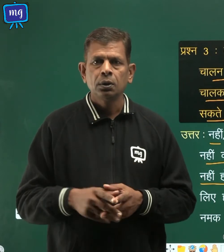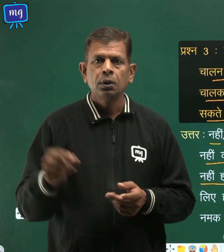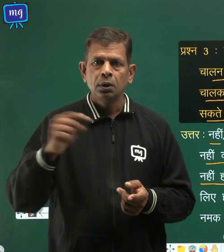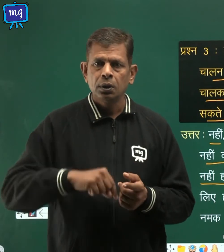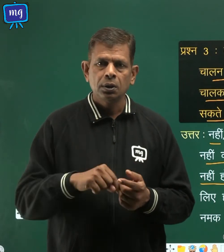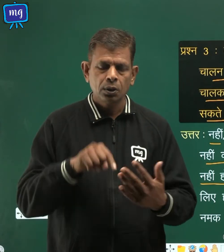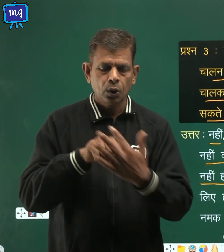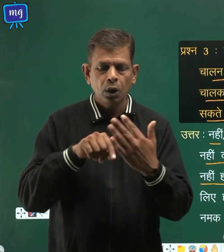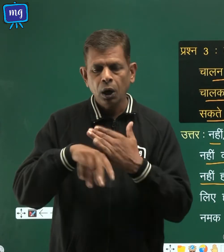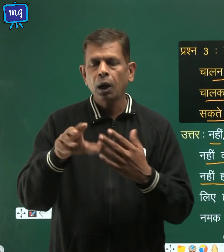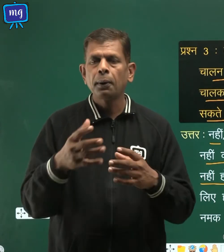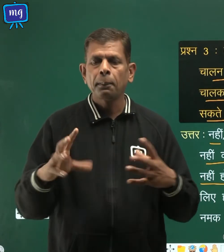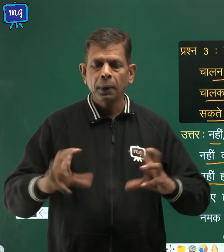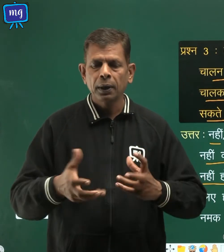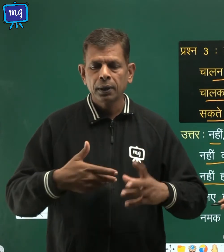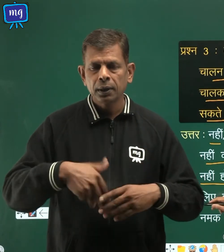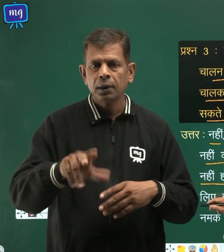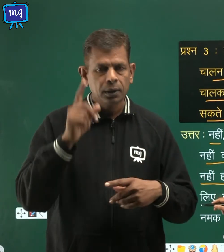इसे चालक बनाने के लिए